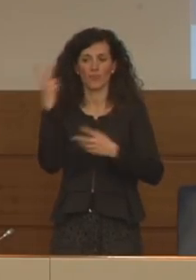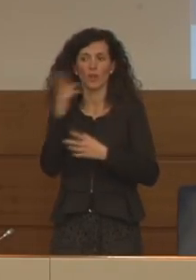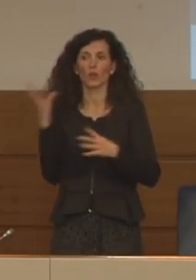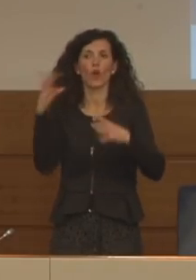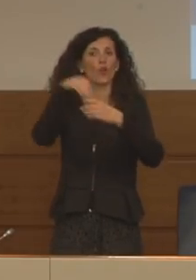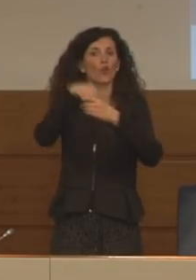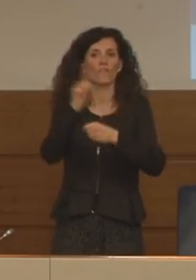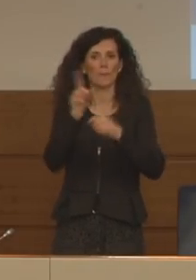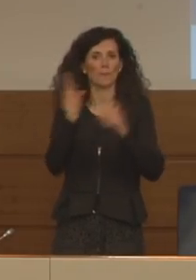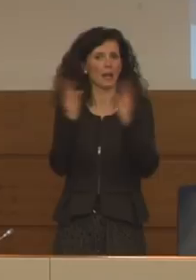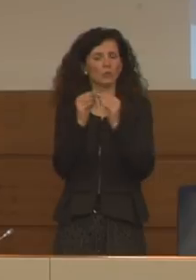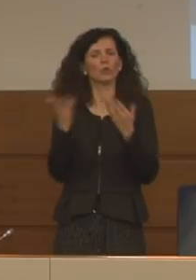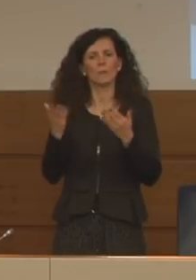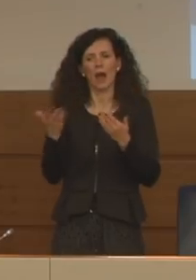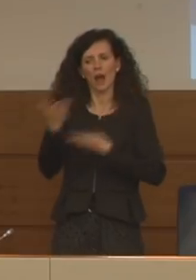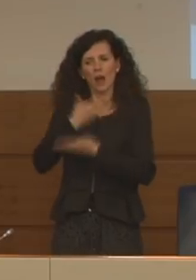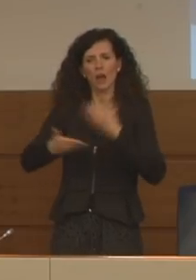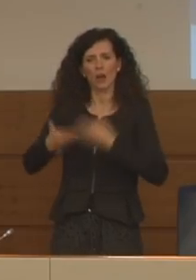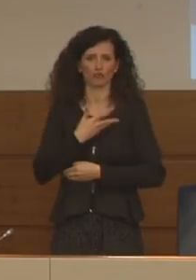stessa